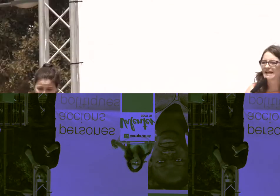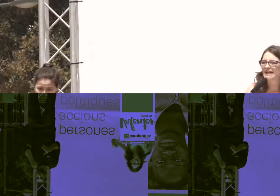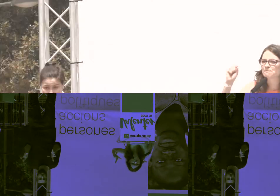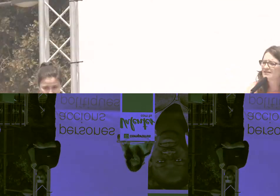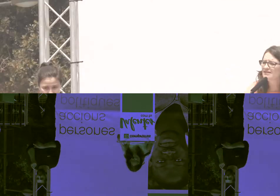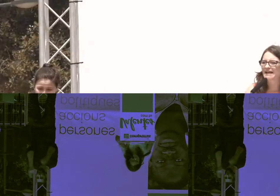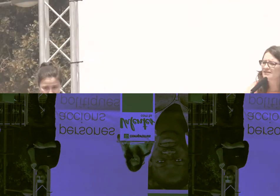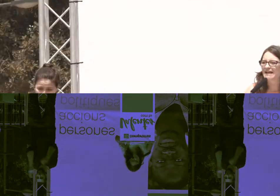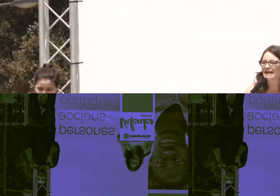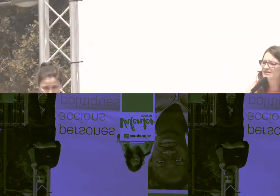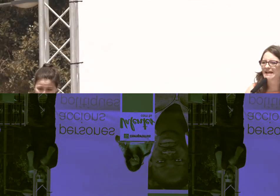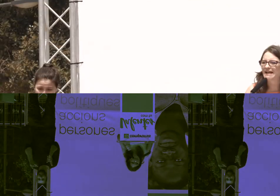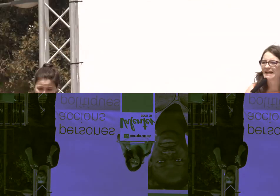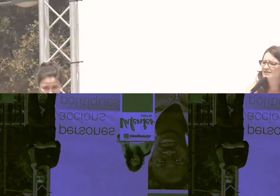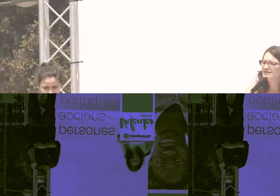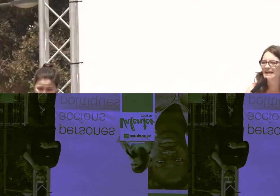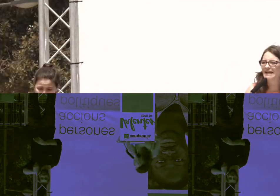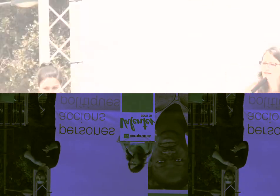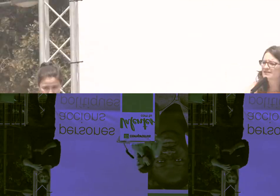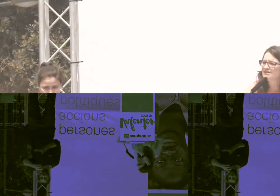govern. Ui!